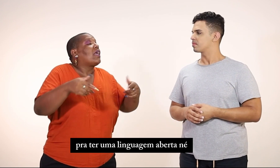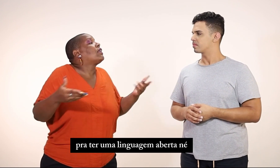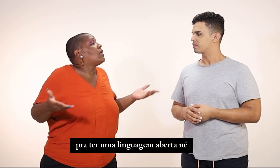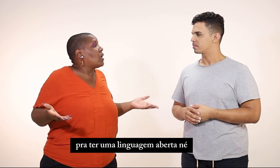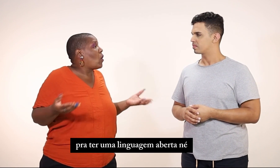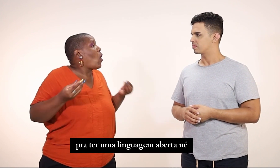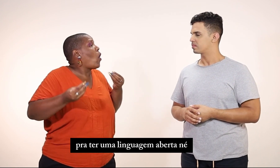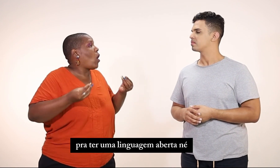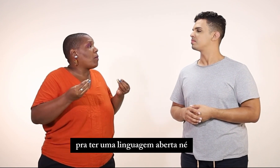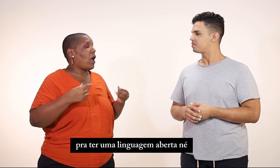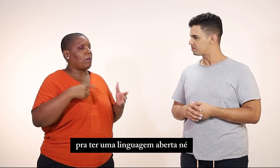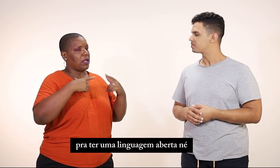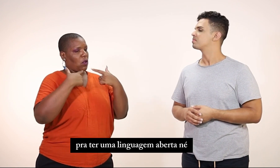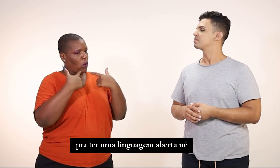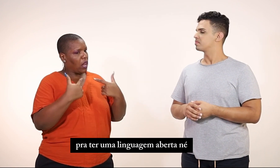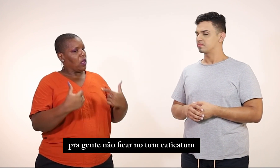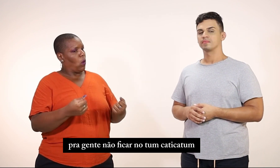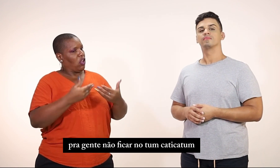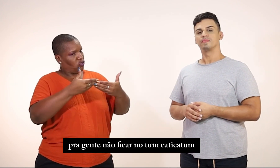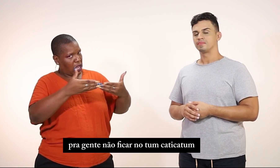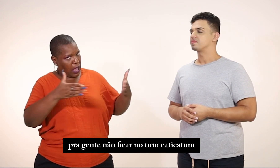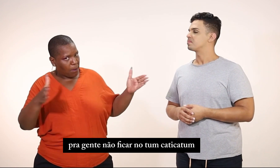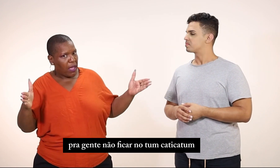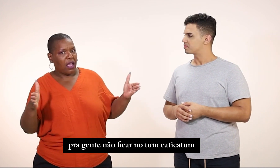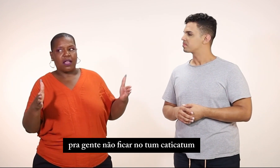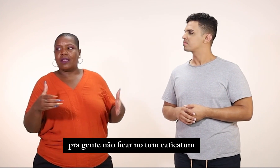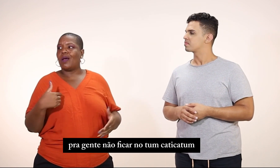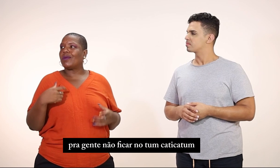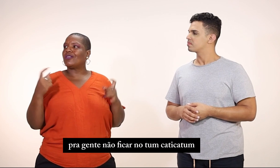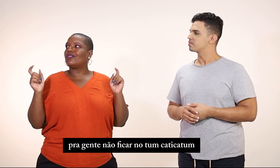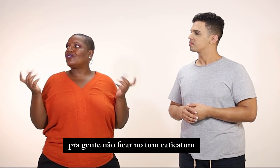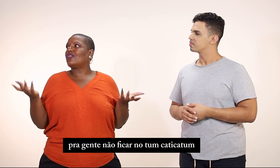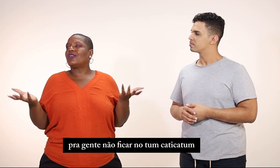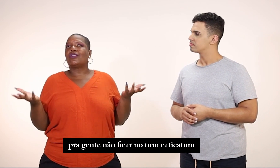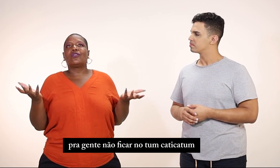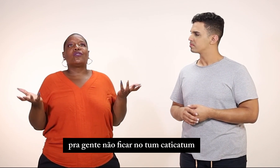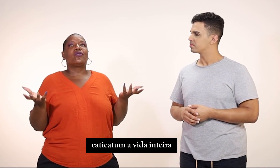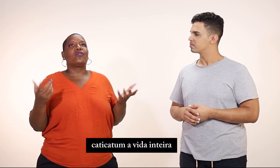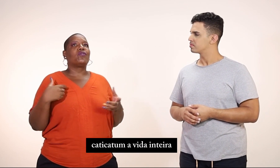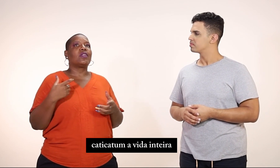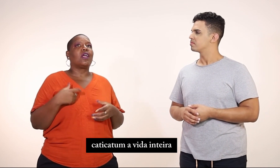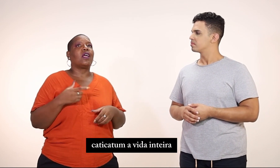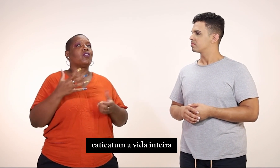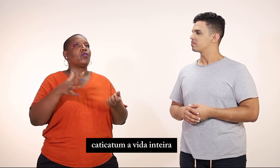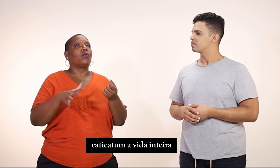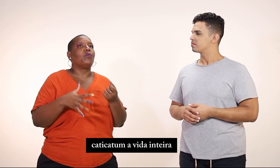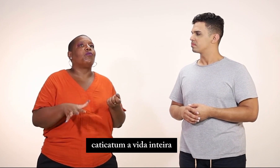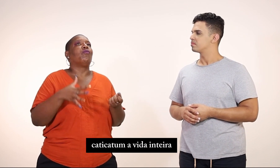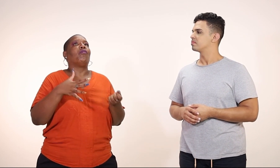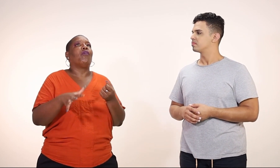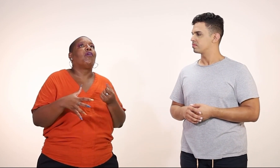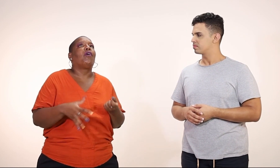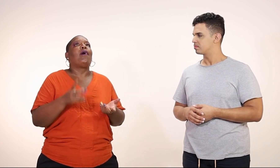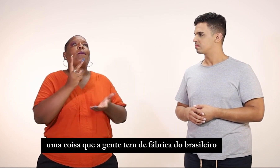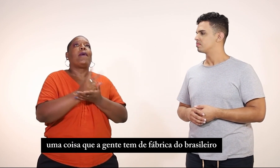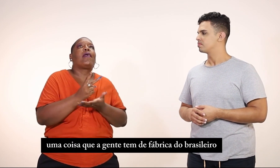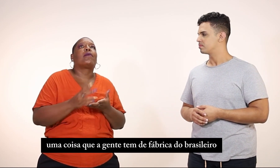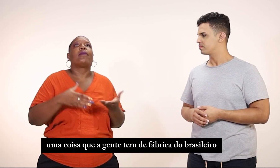uma linguagem aberta, né? Pra gente não ficar no tum-caticatum a vida inteira. Uma coisa que a gente